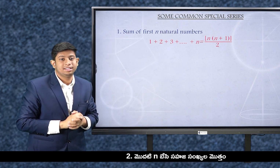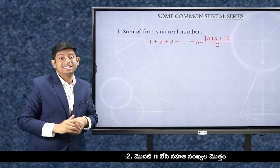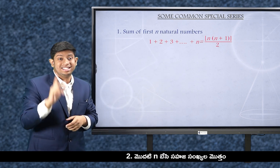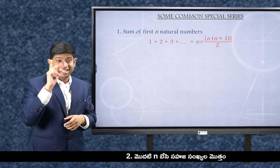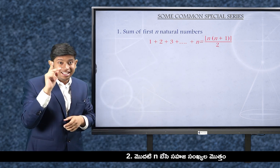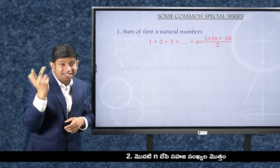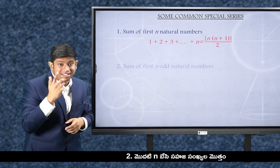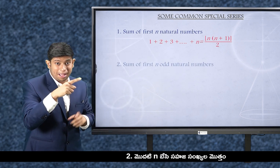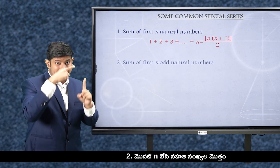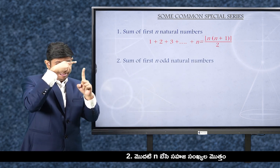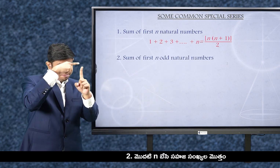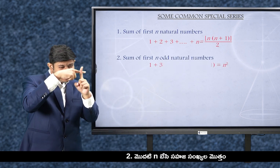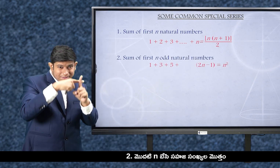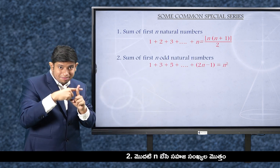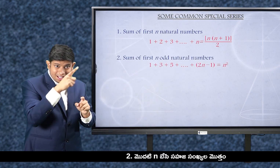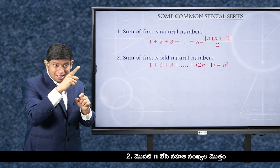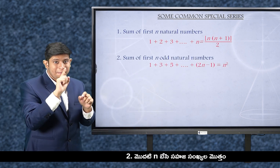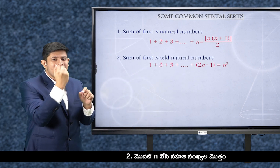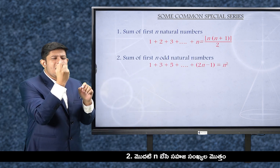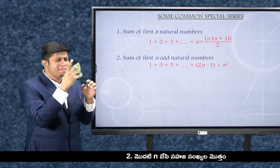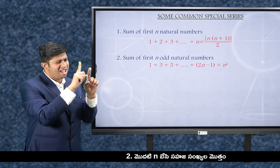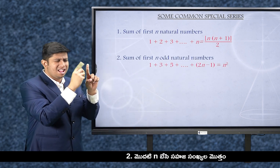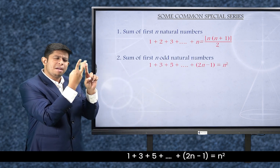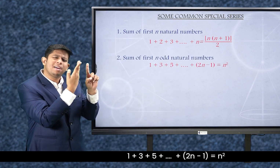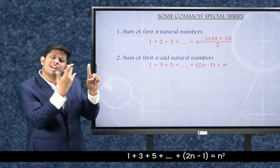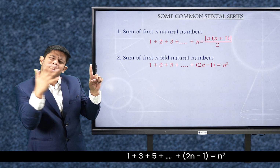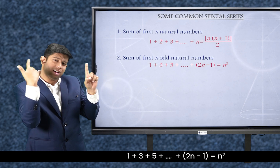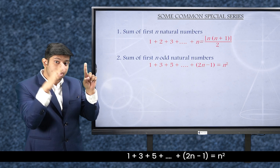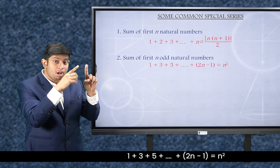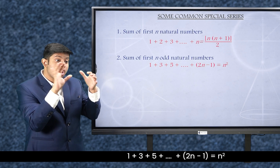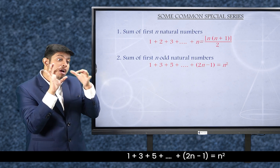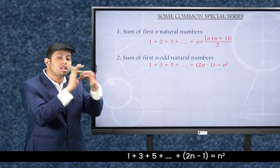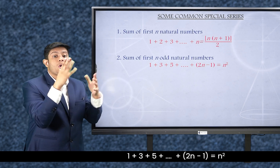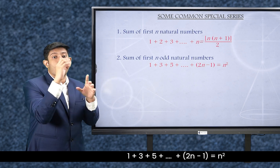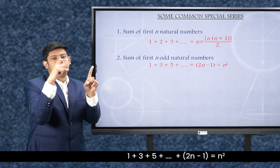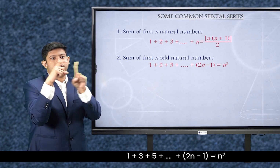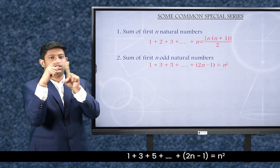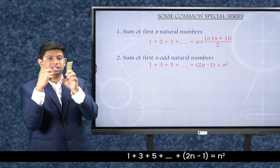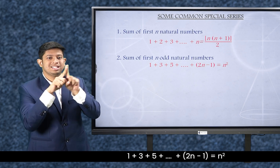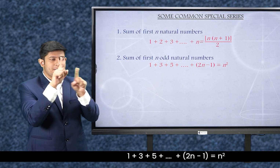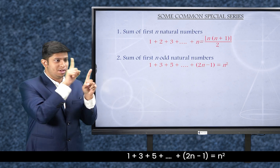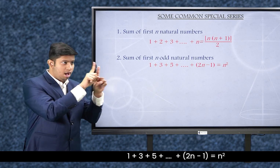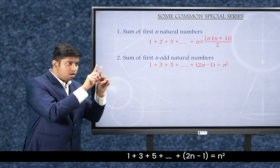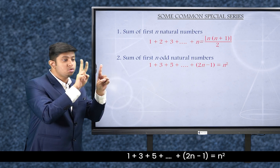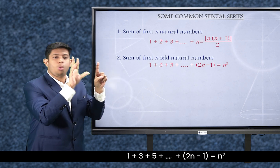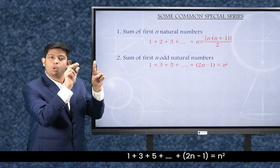2. మొదటి n బేసి సహజ సంఖ్యల మొత్తం. 1 ప్లస్ 3 ప్లస్ 5 ప్లస్ అండ్ సో ఆన్